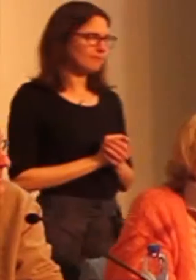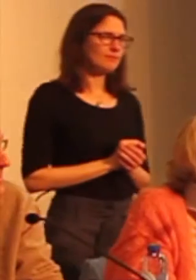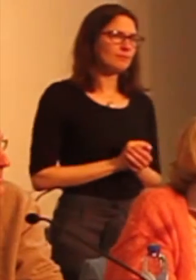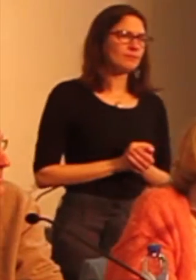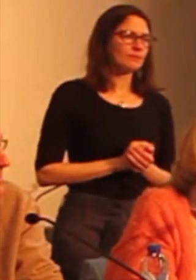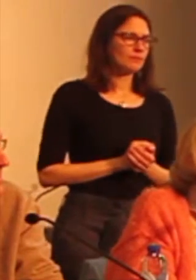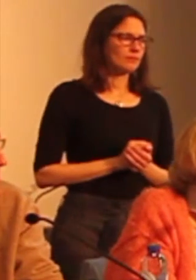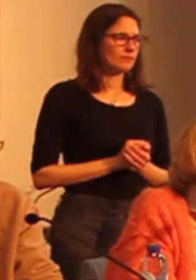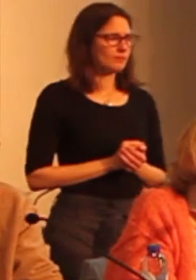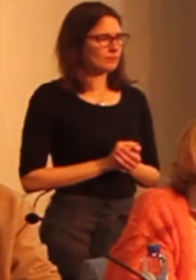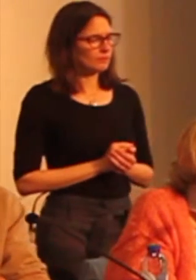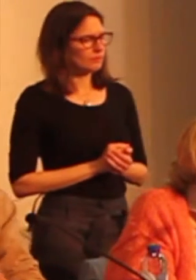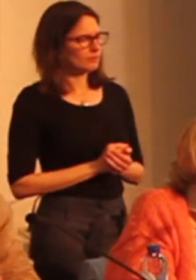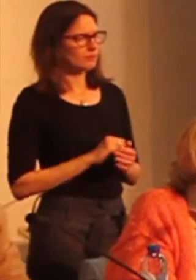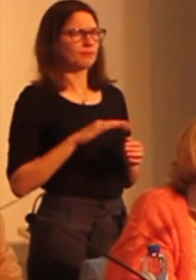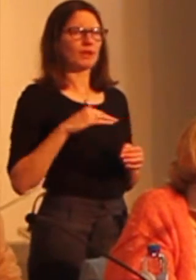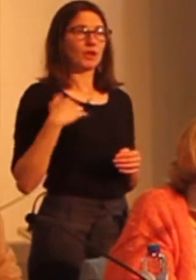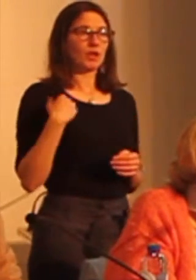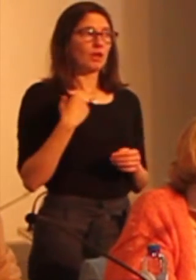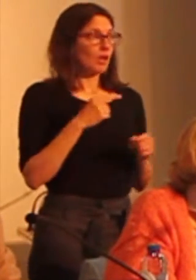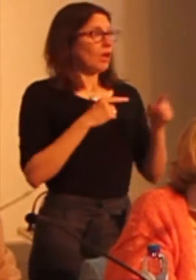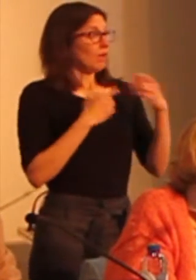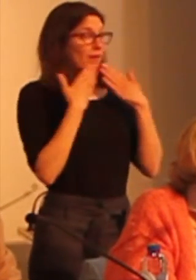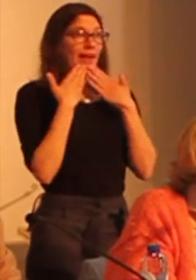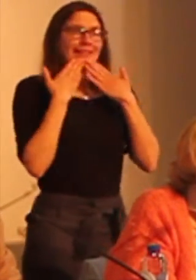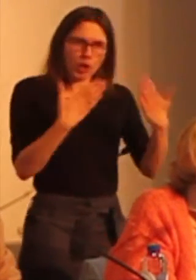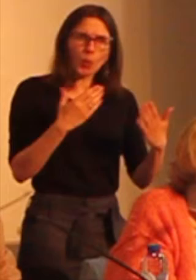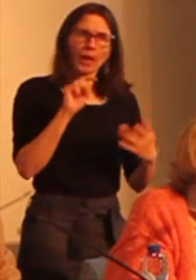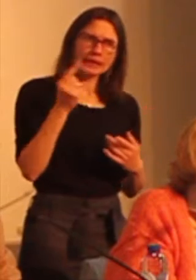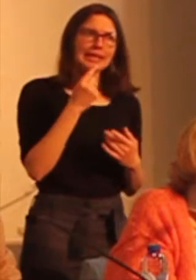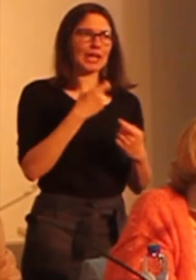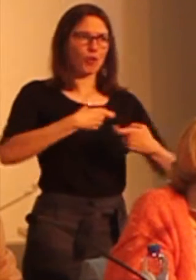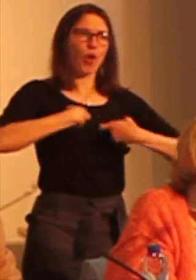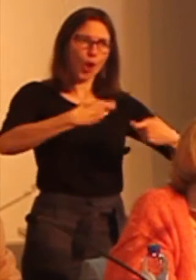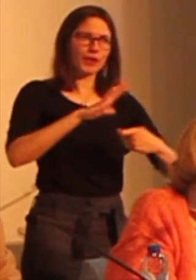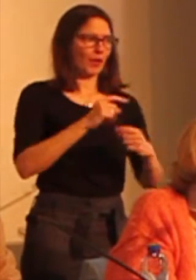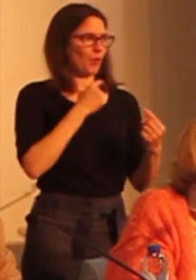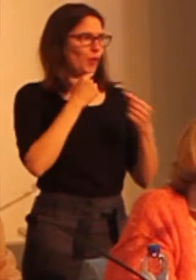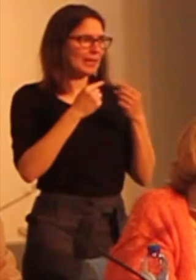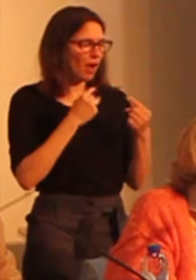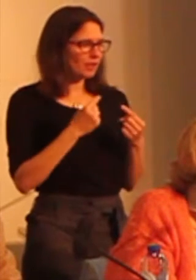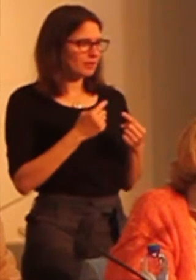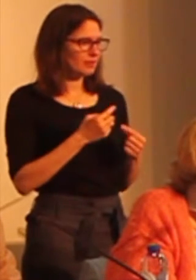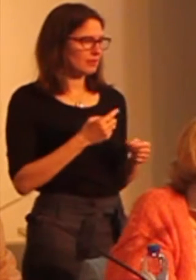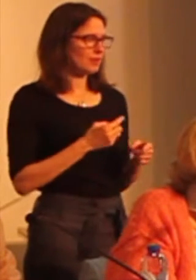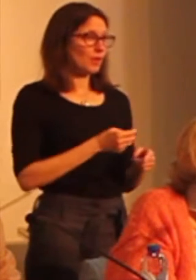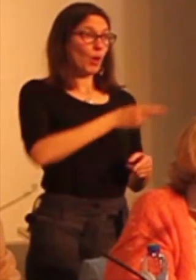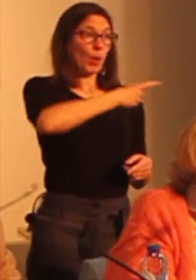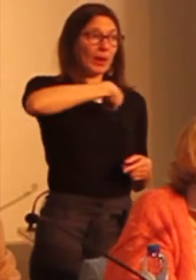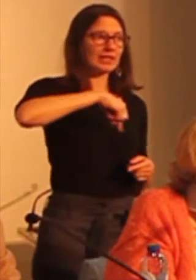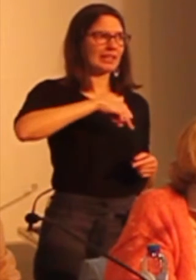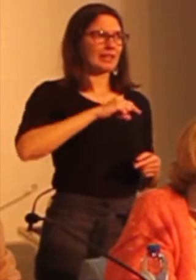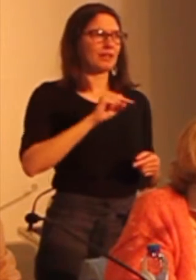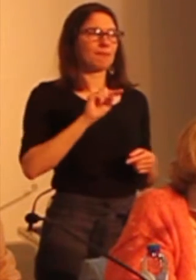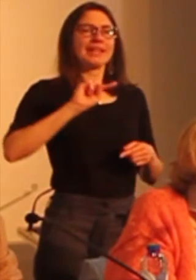Ja, ik had het er net nog vergeten te zeggen, maar een dikke merci voor de uitnodiging voor het debat. We zijn op dit moment de enige partij met een voorzitter in een rolstoel. Het zijn